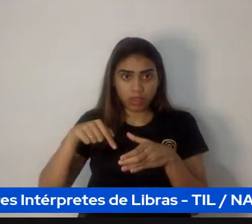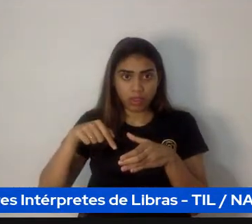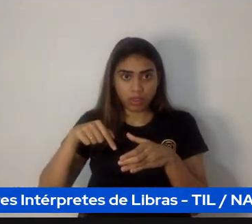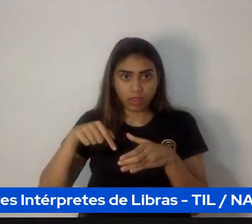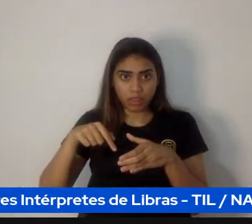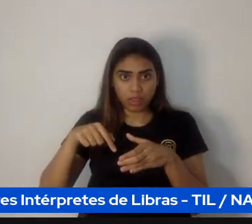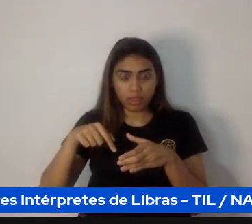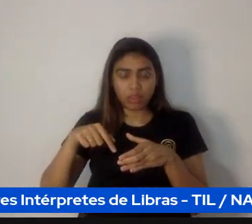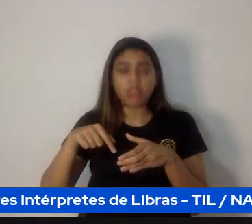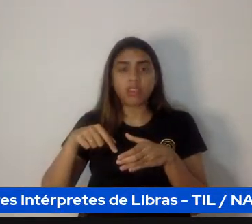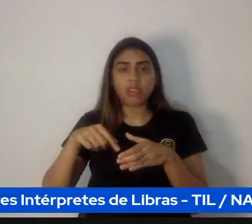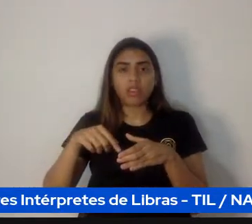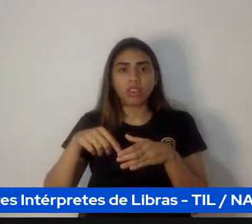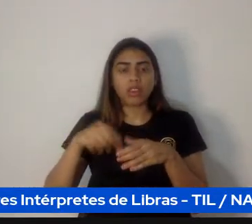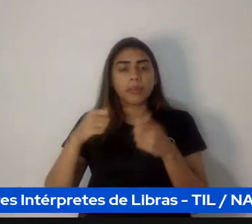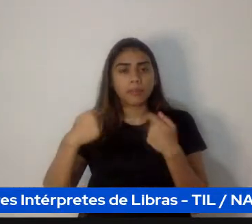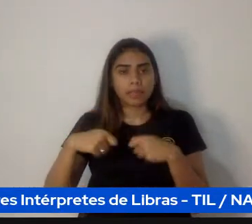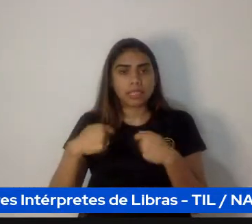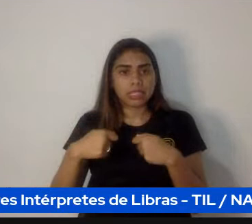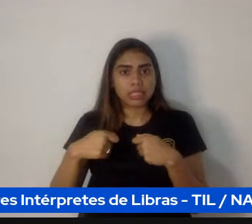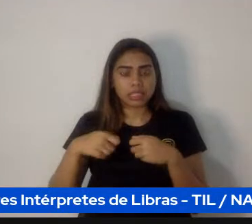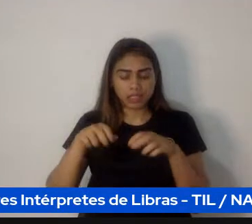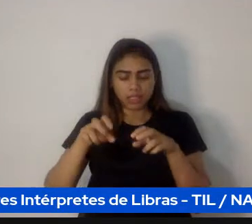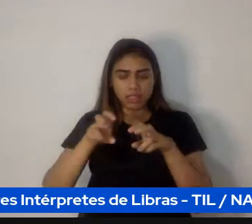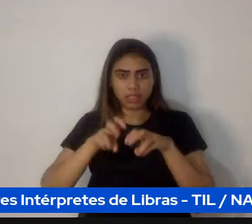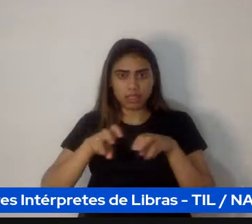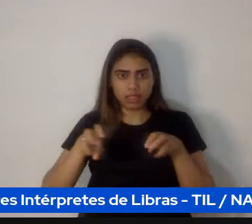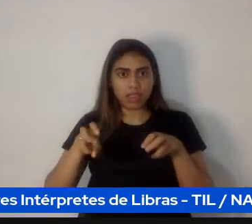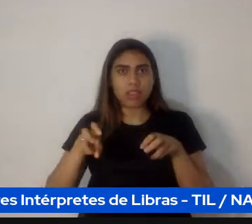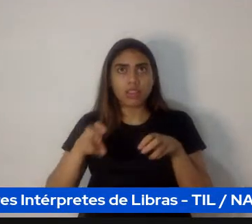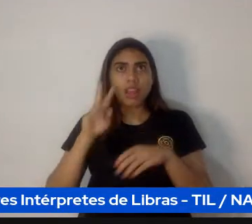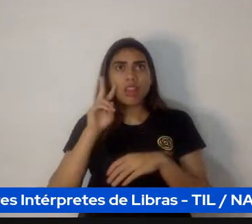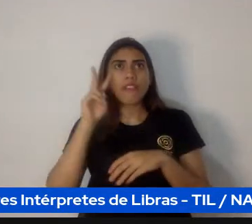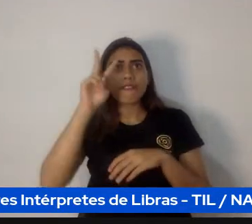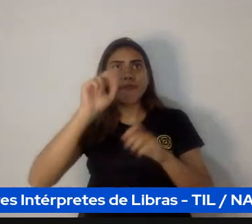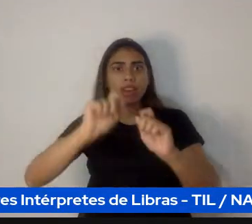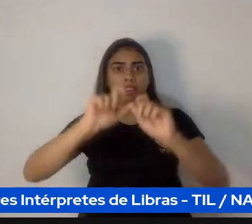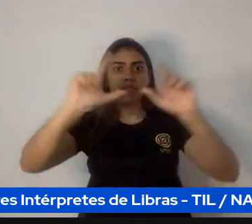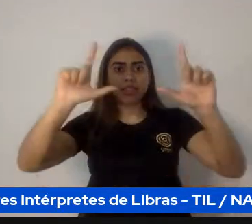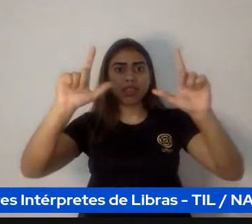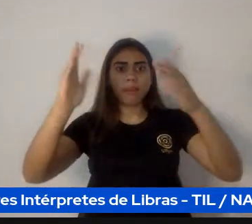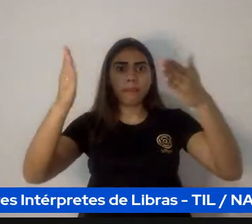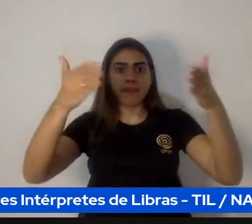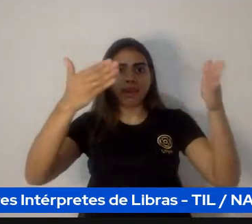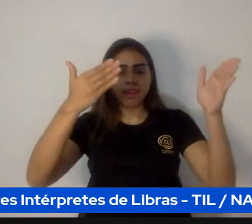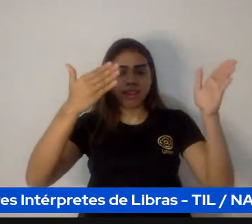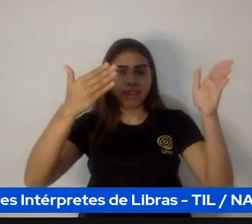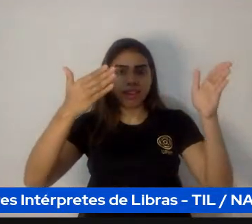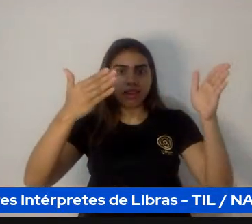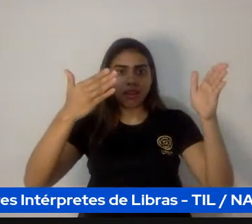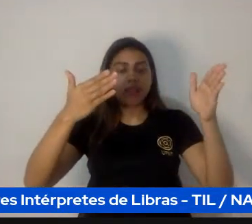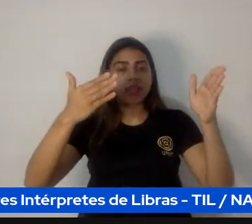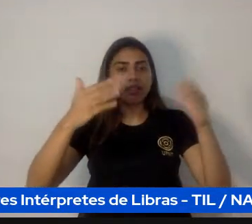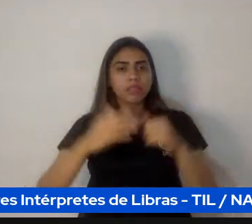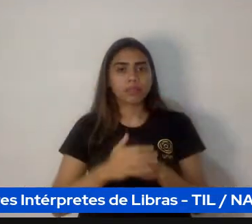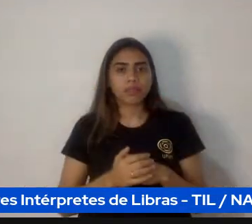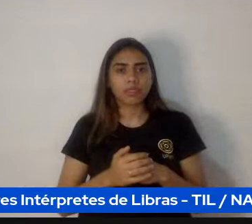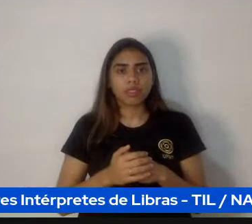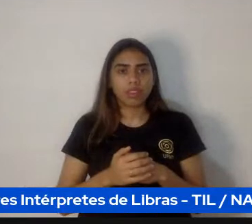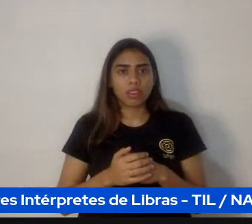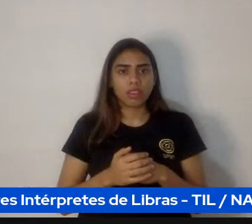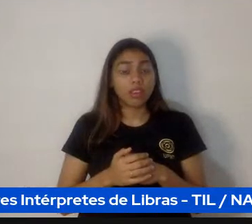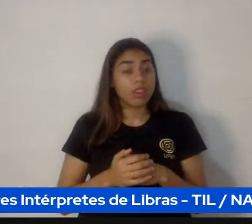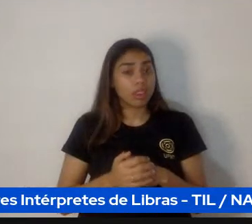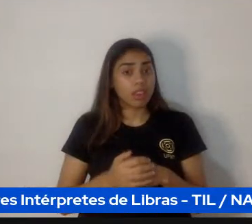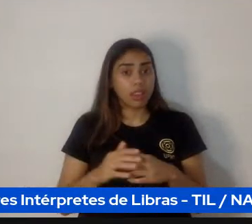o papel. O primeiro papel que chega na hora, tá? Quem visualizava o